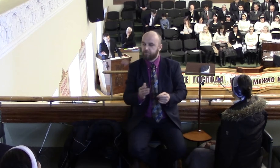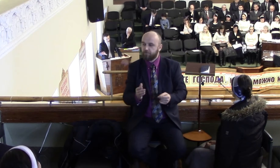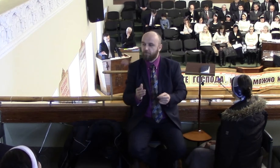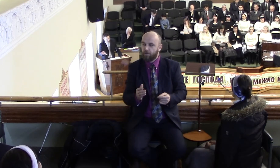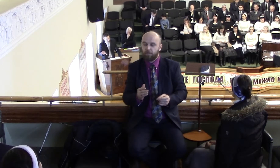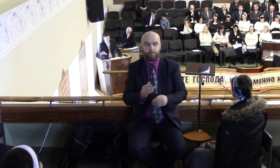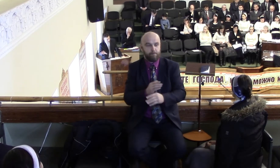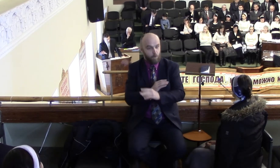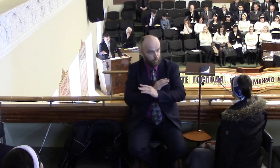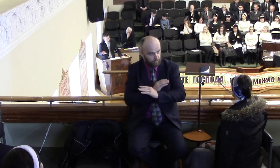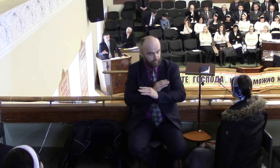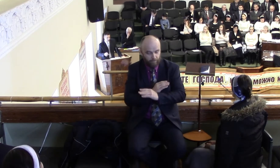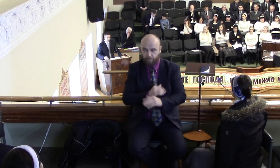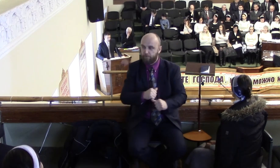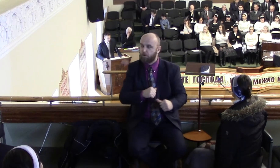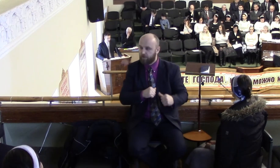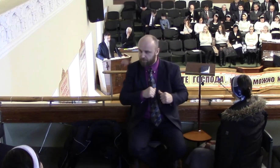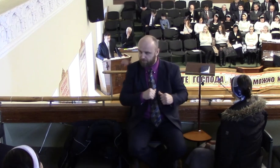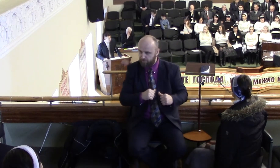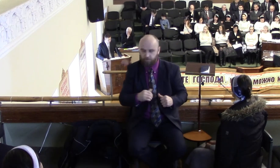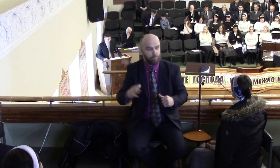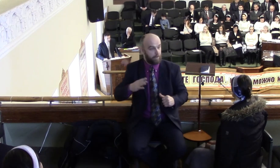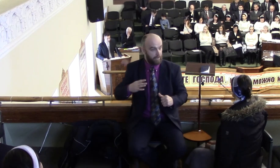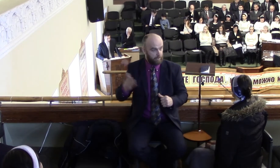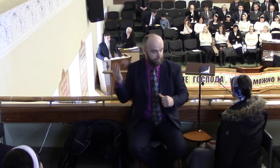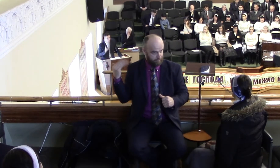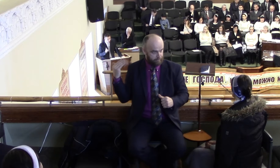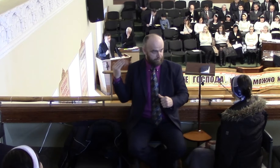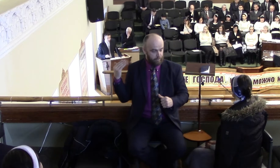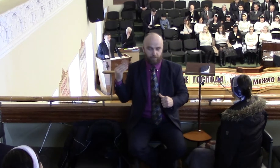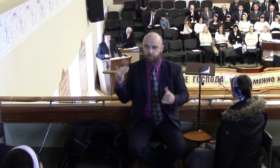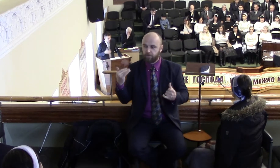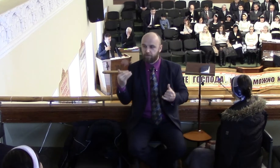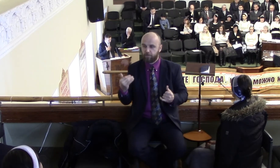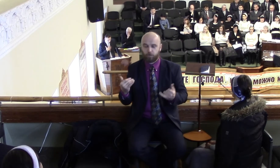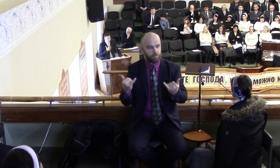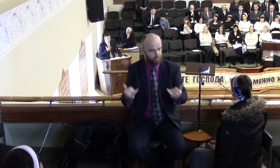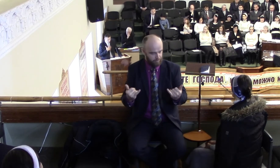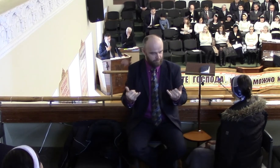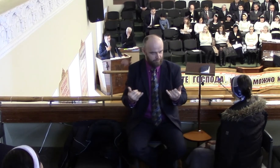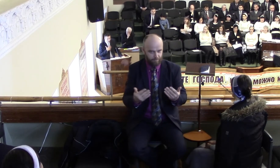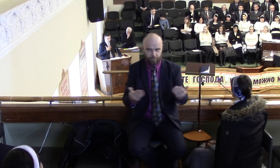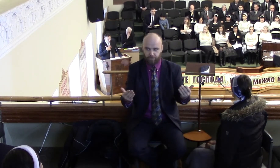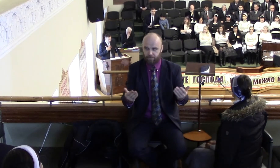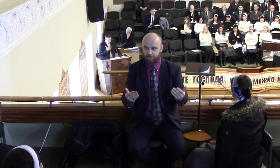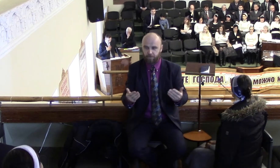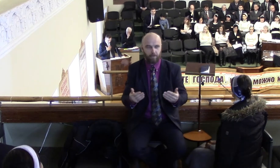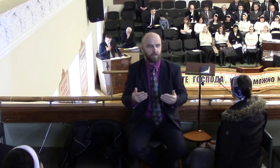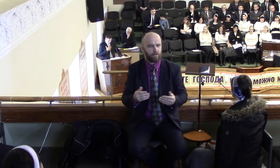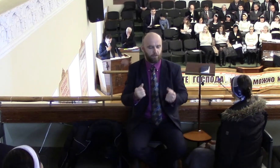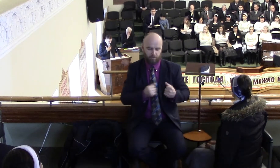грехам. Вот так Господь смотрит на человека. Он мертвый по грехам. Но, я еще раз хочу это повторить.